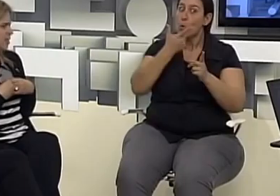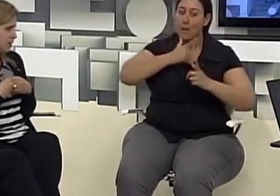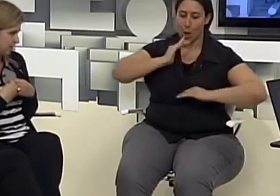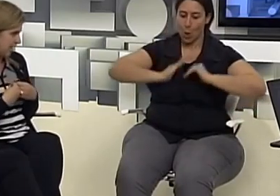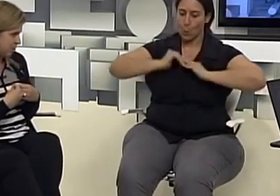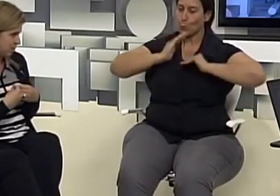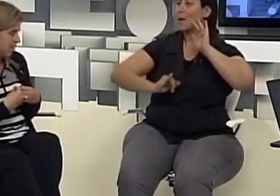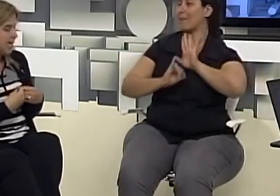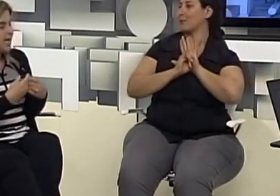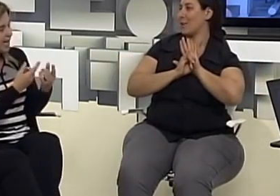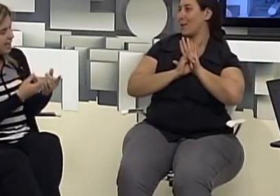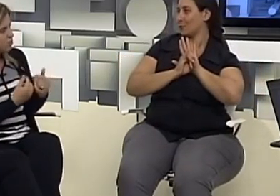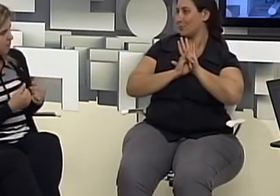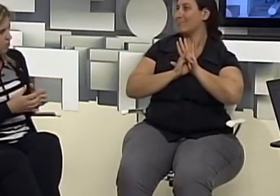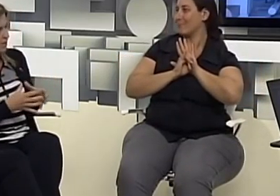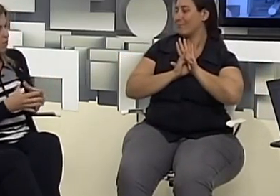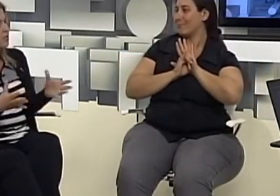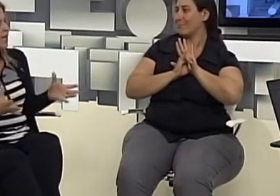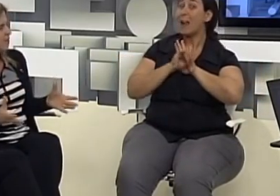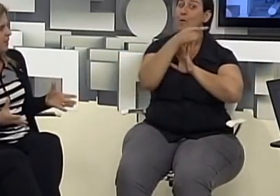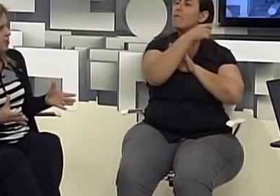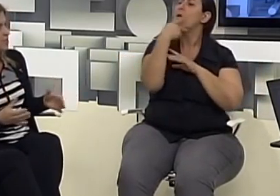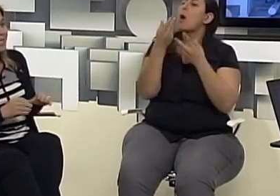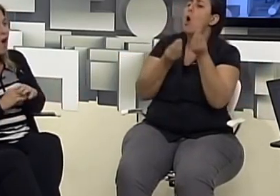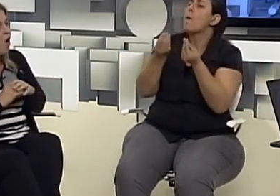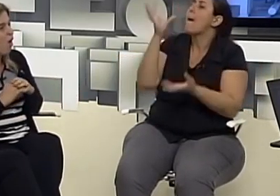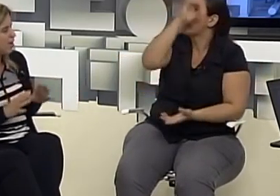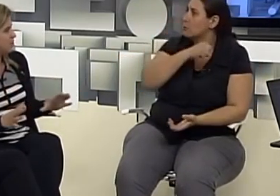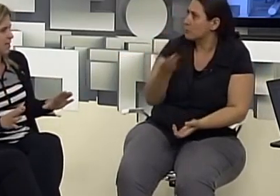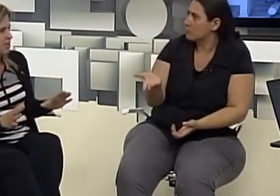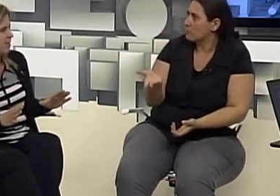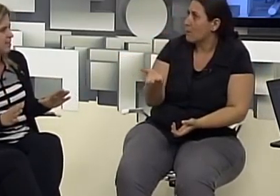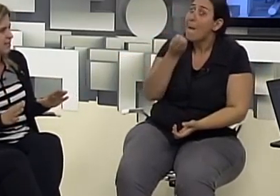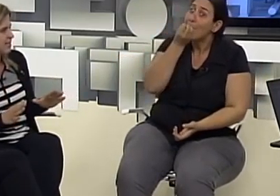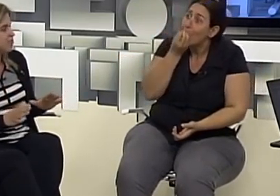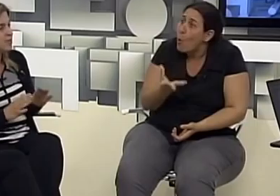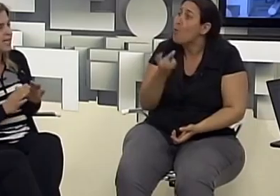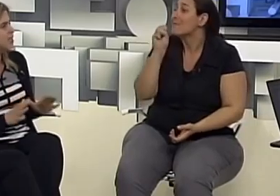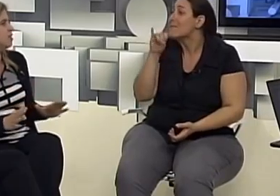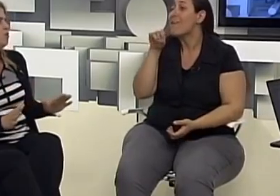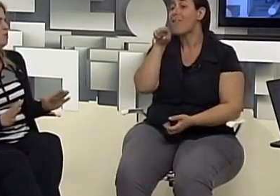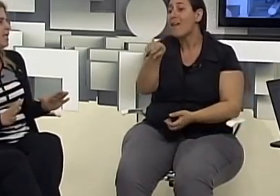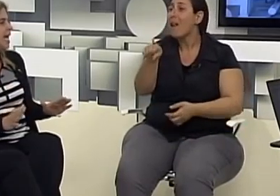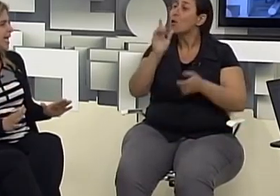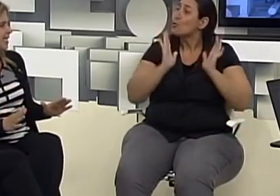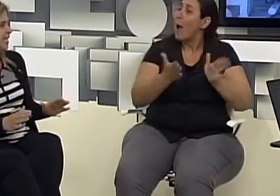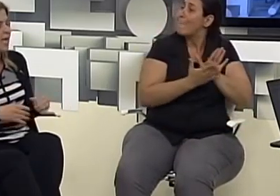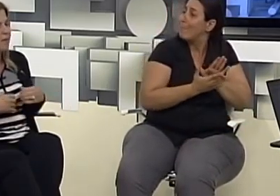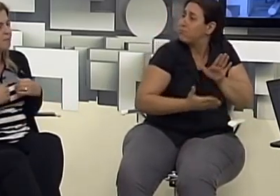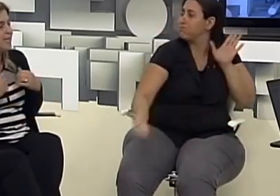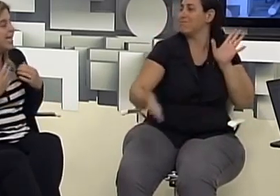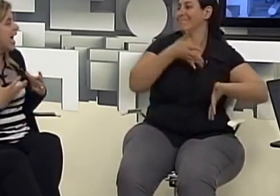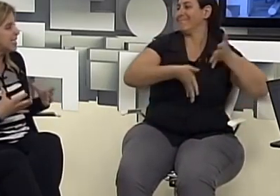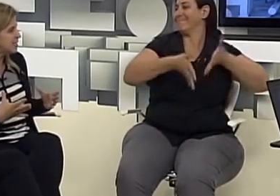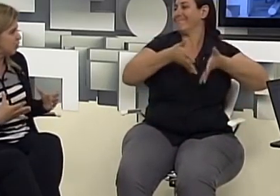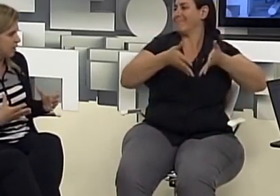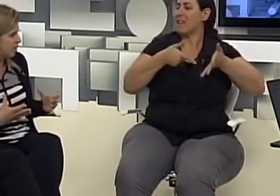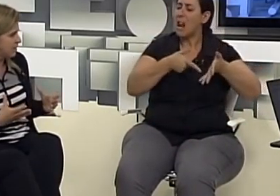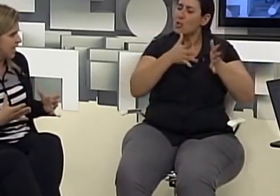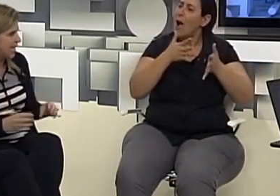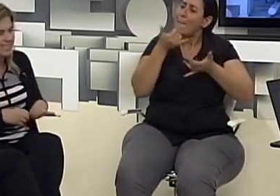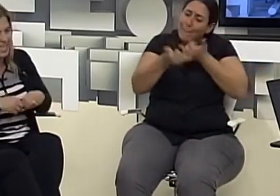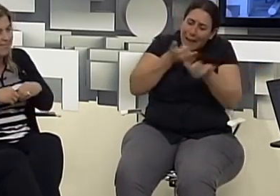da sua identidade. E aí a tua pergunta é, quando que ela aprende? Seria ótimo que ela tivesse acesso desde muito pequena, que ela brincasse